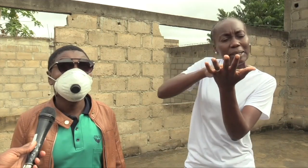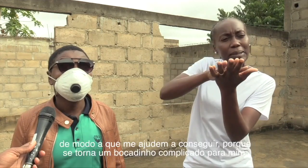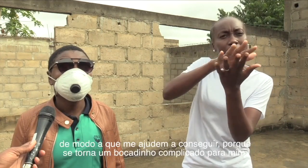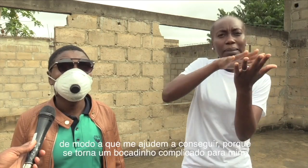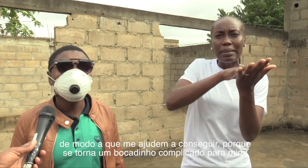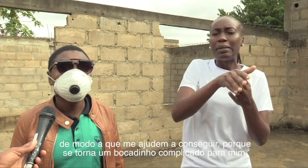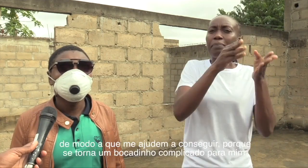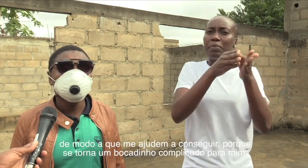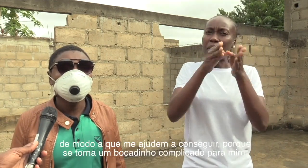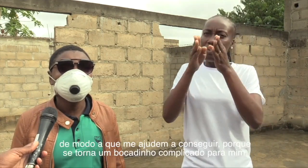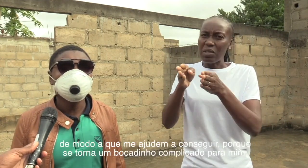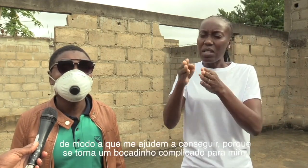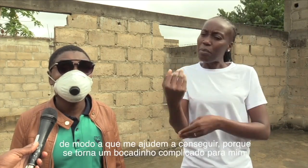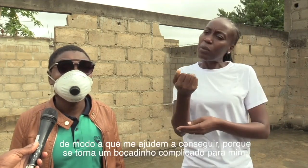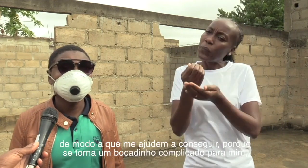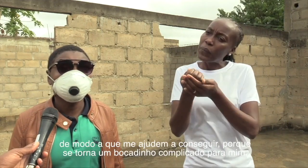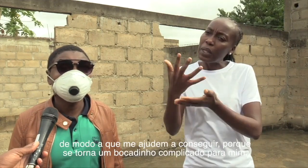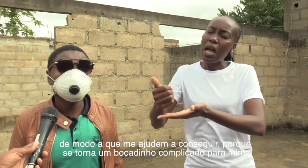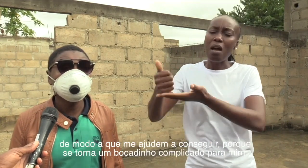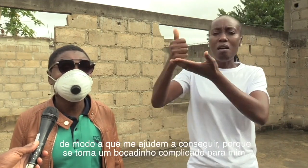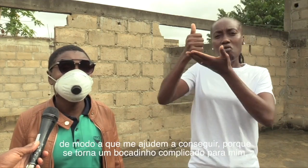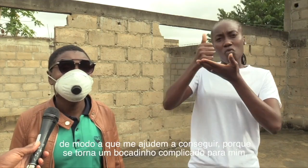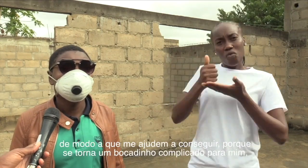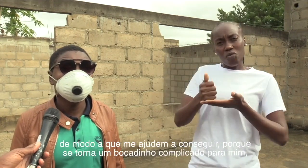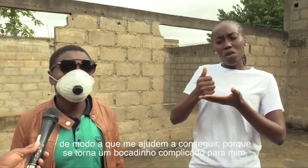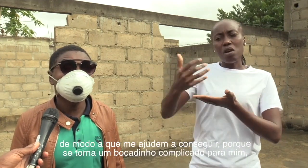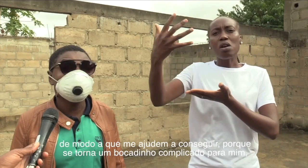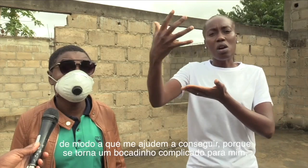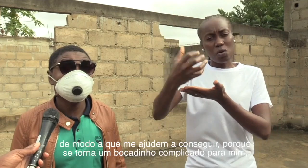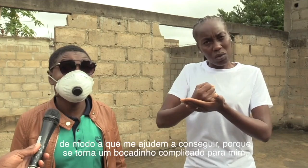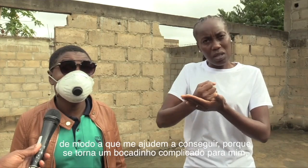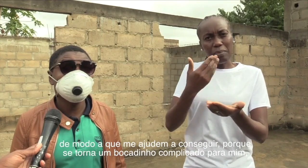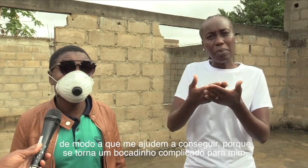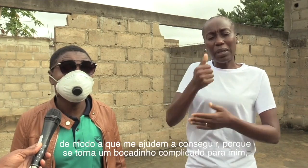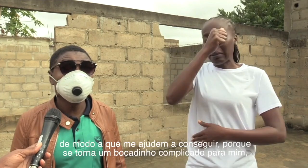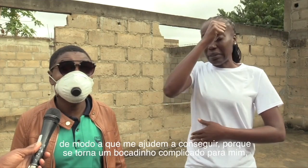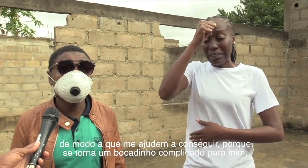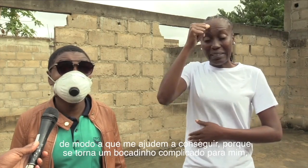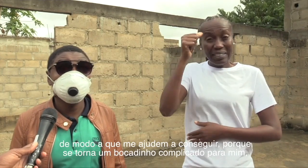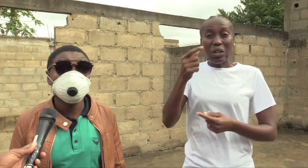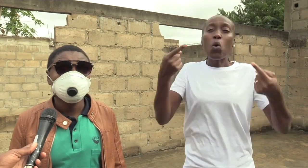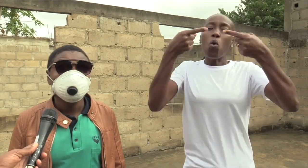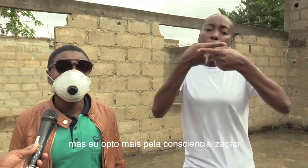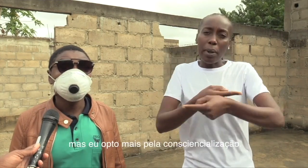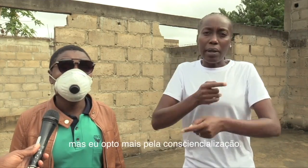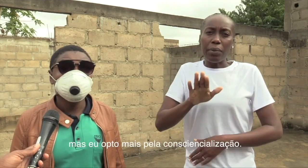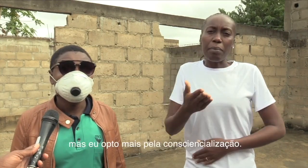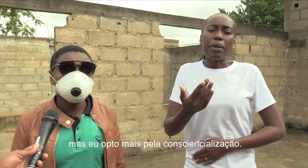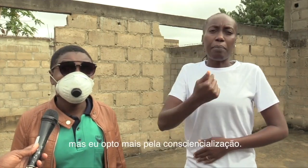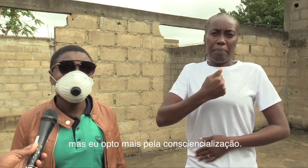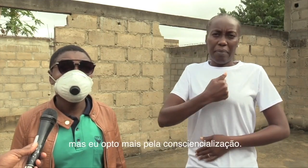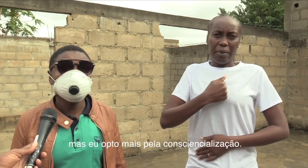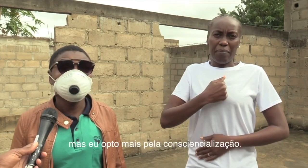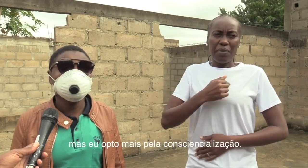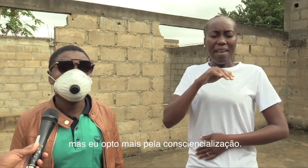do modo a que me ajudem a conseguir, não é? Porque torna-se um bocadinho mais complicado para mim. Mas eu opto